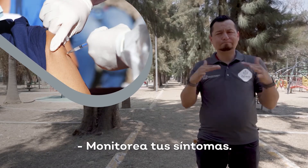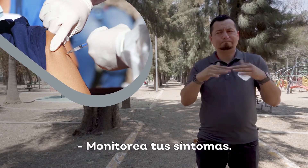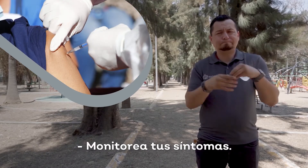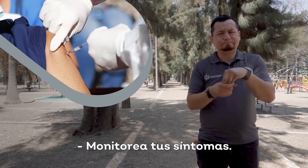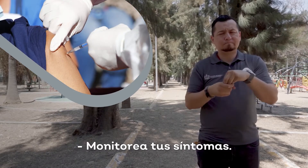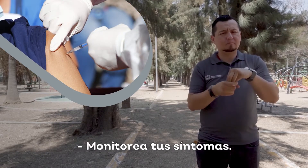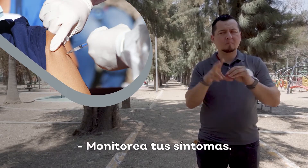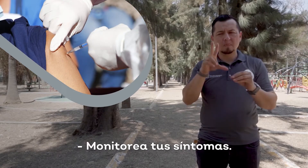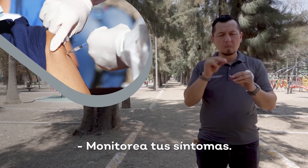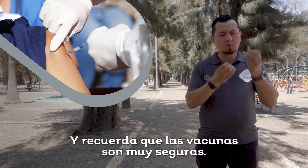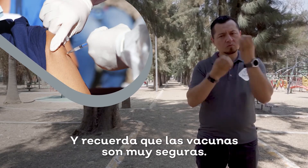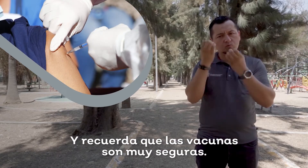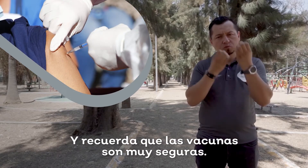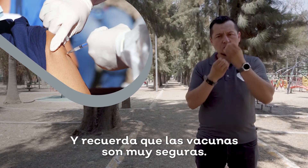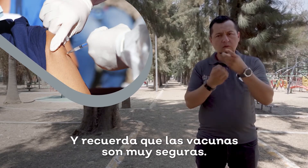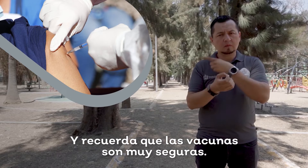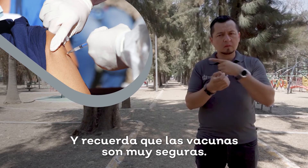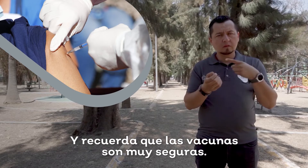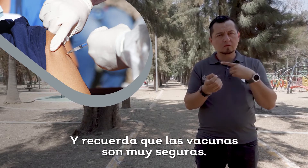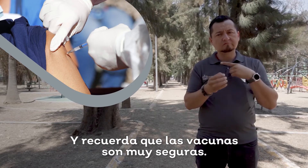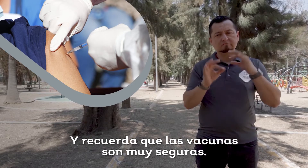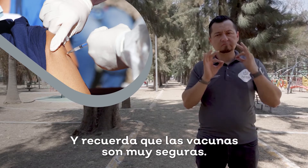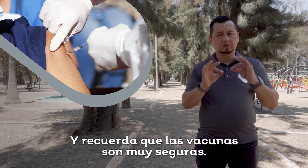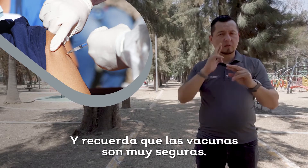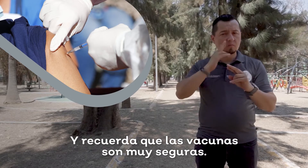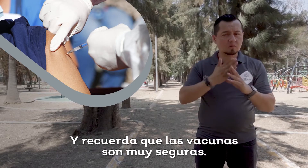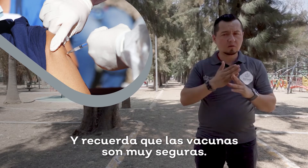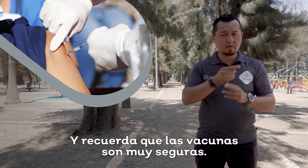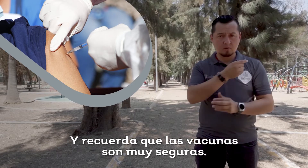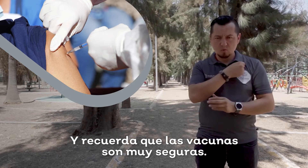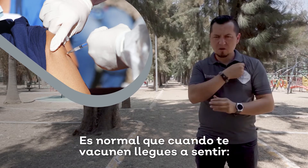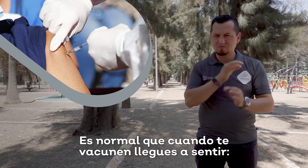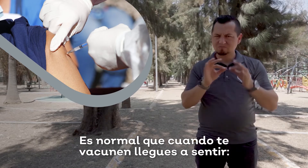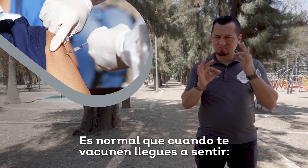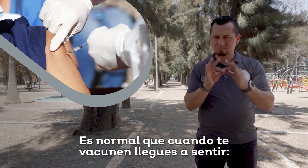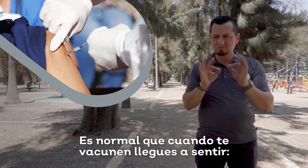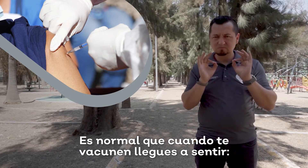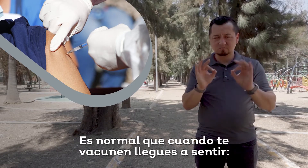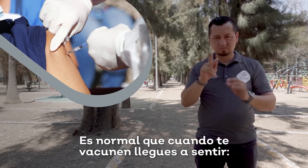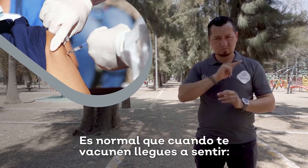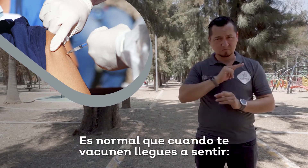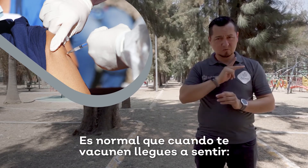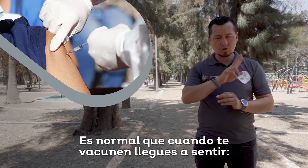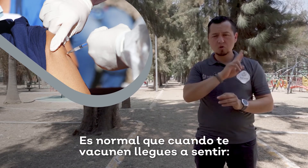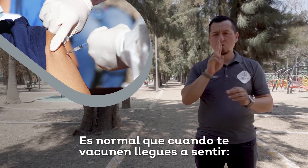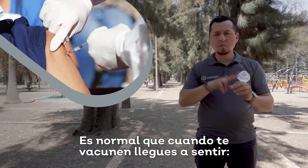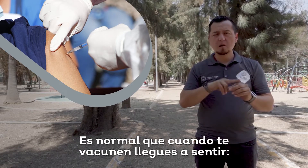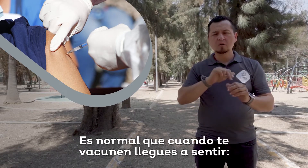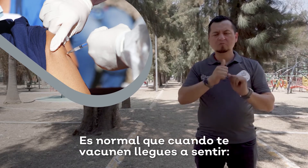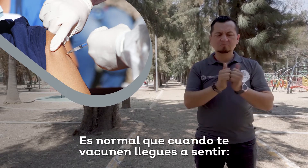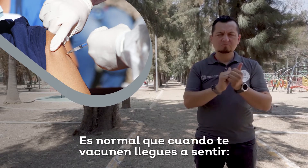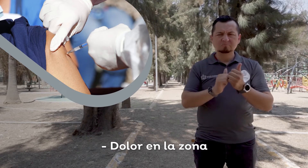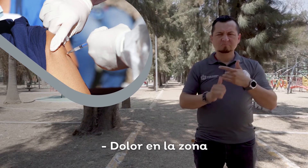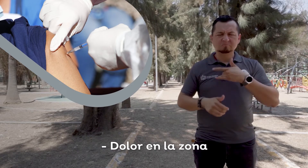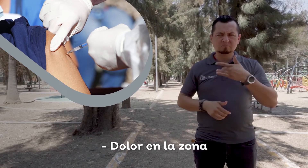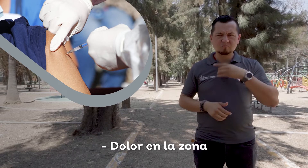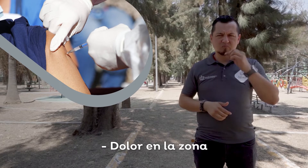tus síntomas. Y recuerda que las vacunas son muy seguras. Es normal que cuando te vacunen llegues a sentir dolor en la